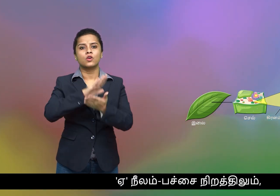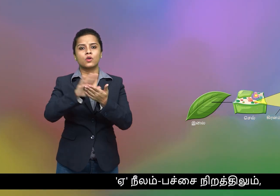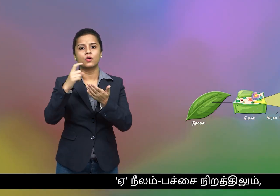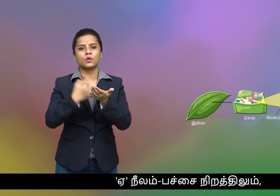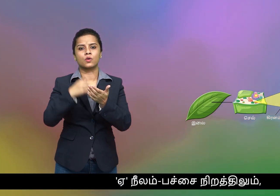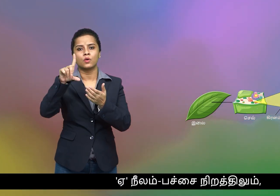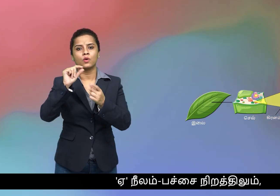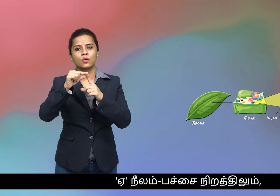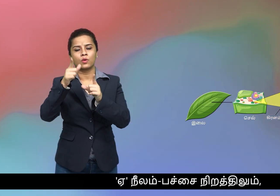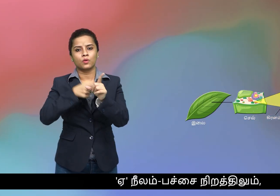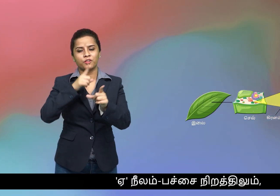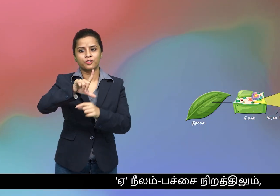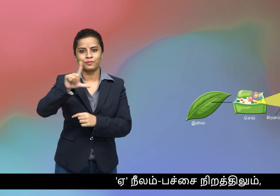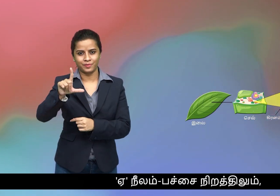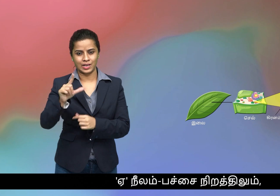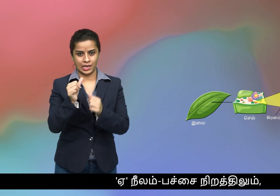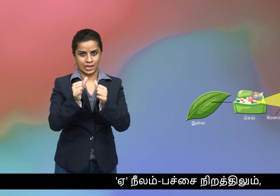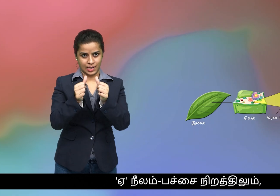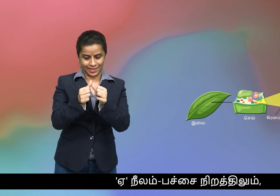ஏ நீலம் பச்சை நிறத்திலும்,